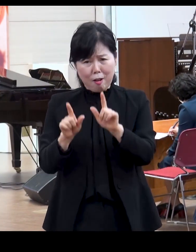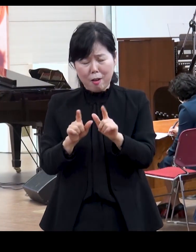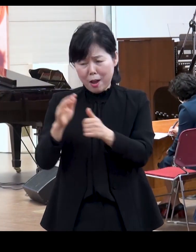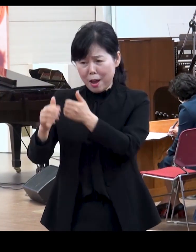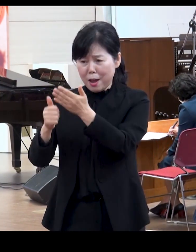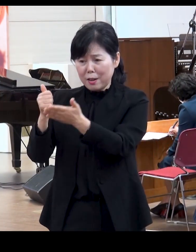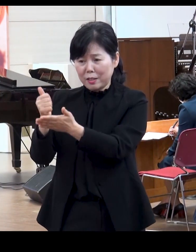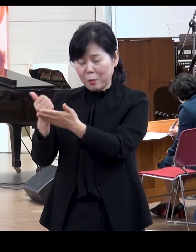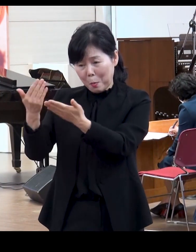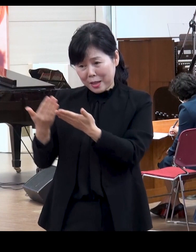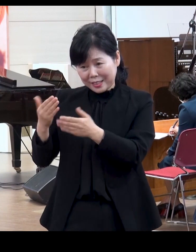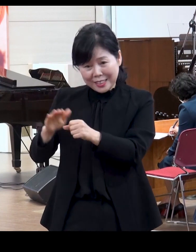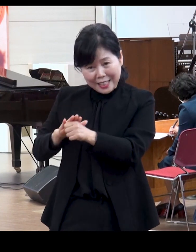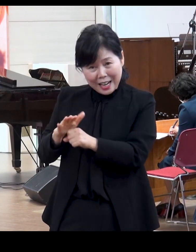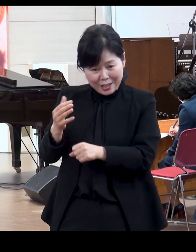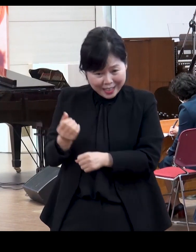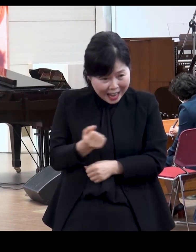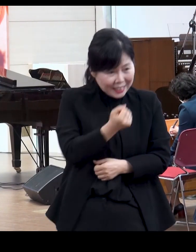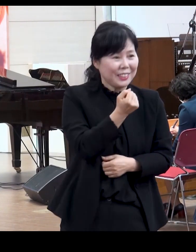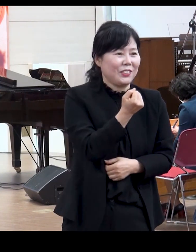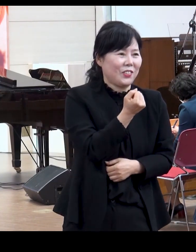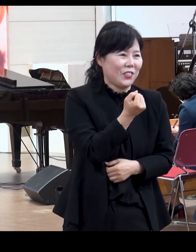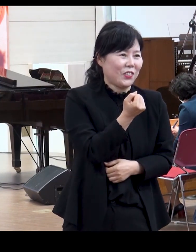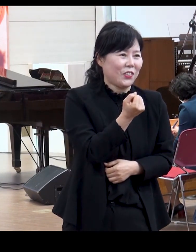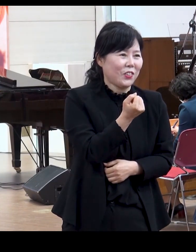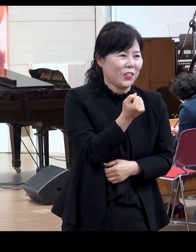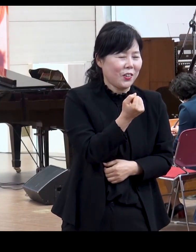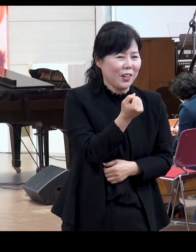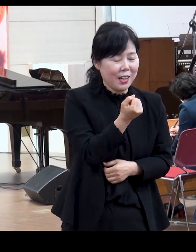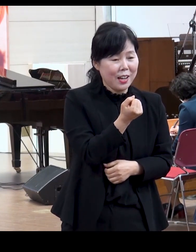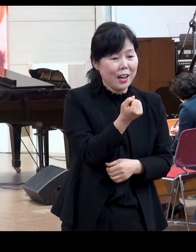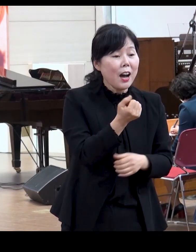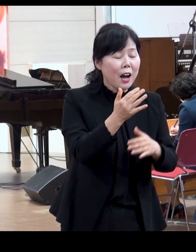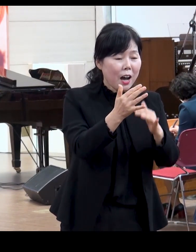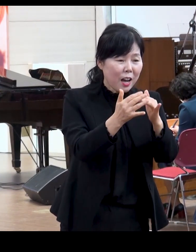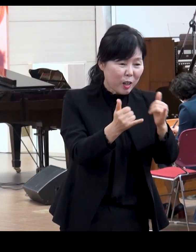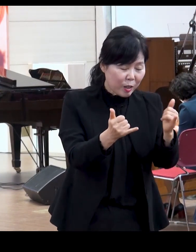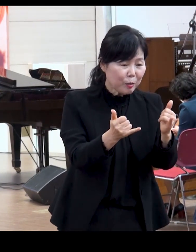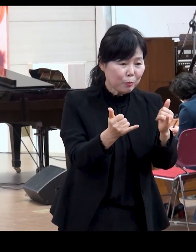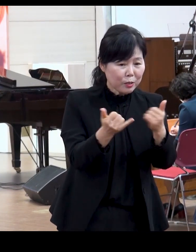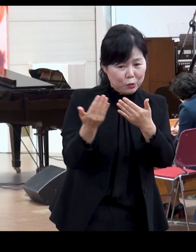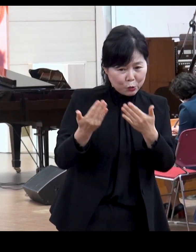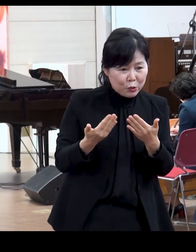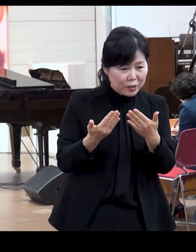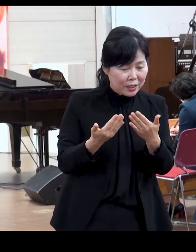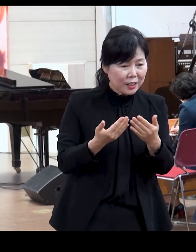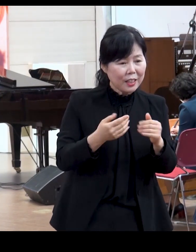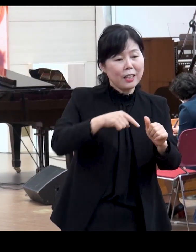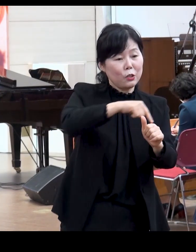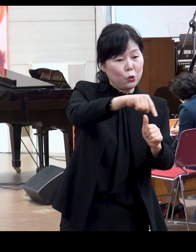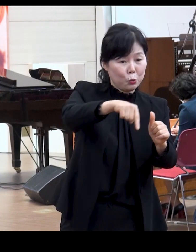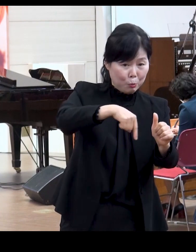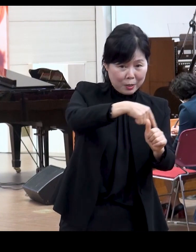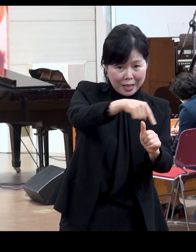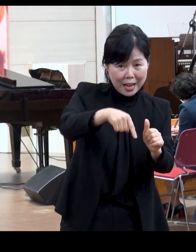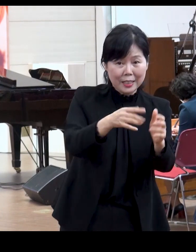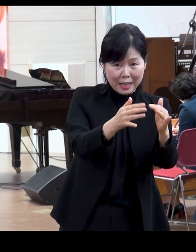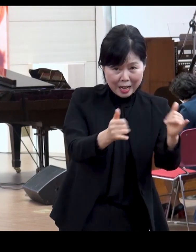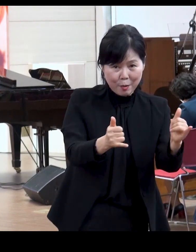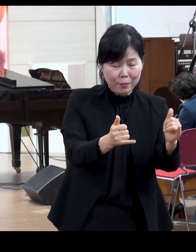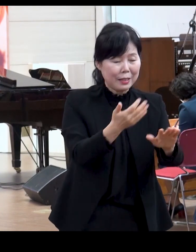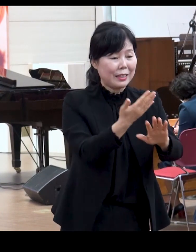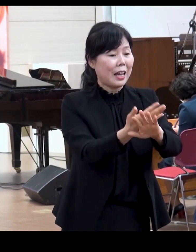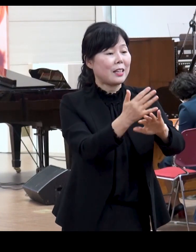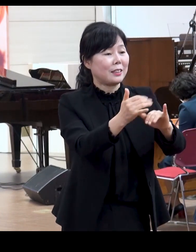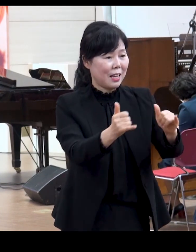그러니까 하나님께 받은 그 사랑을 가지고 하나님이 사랑하라고 주신 사람들 사이에서